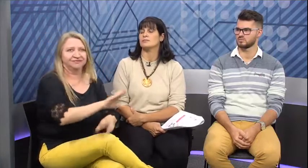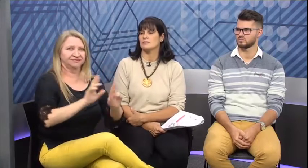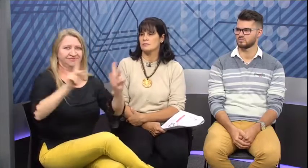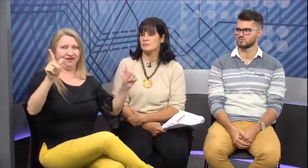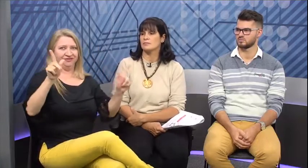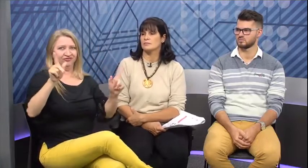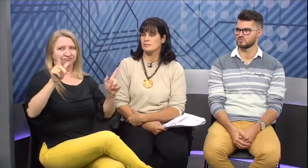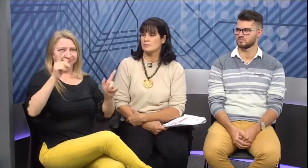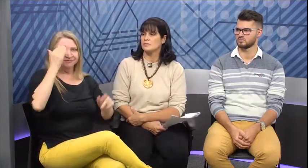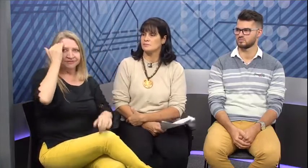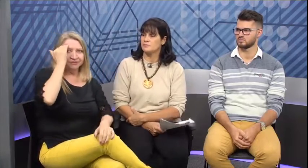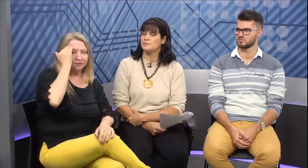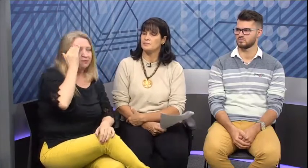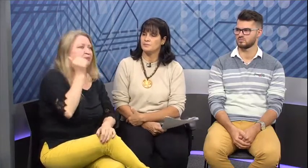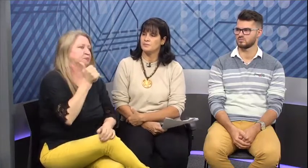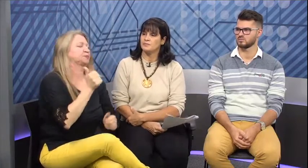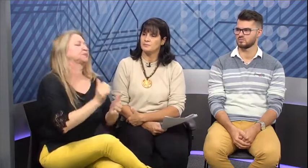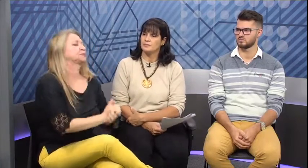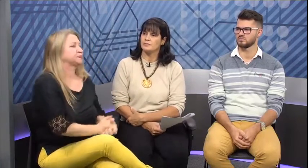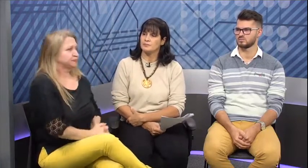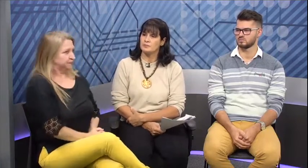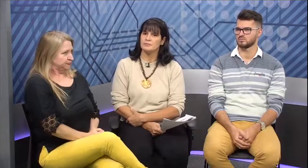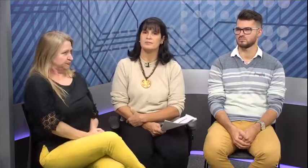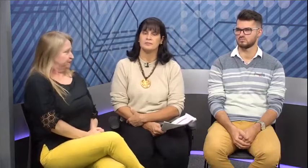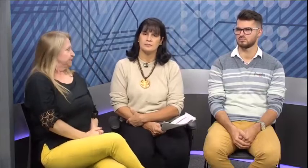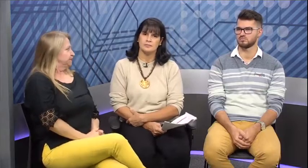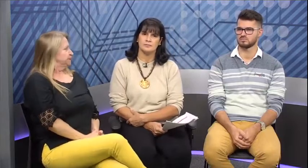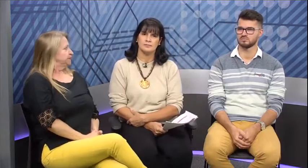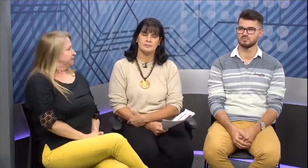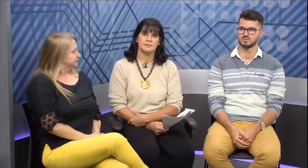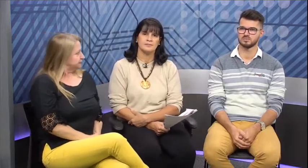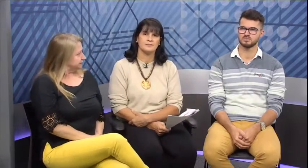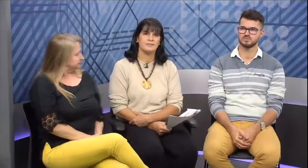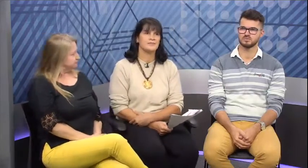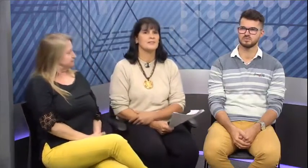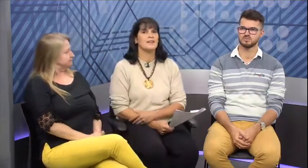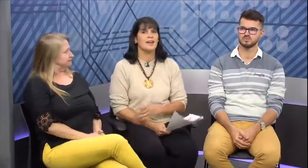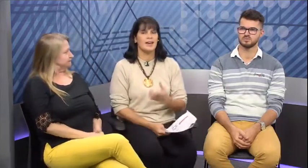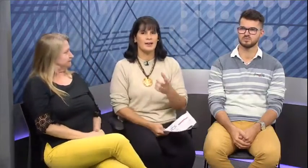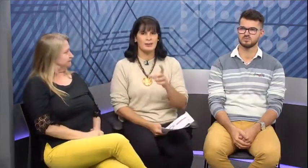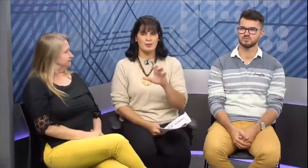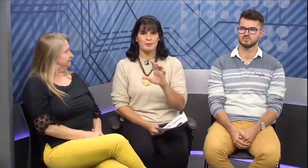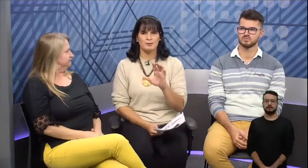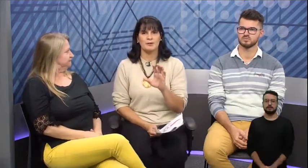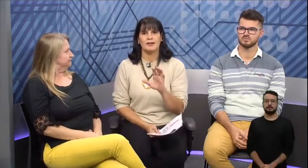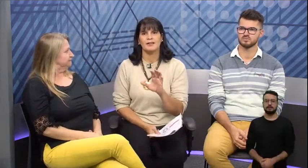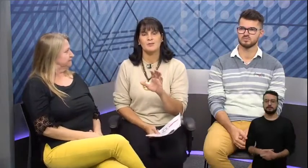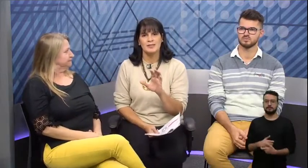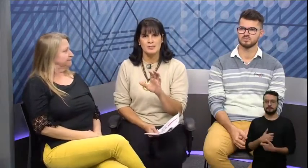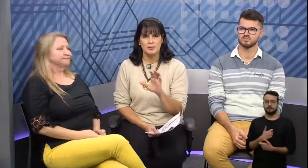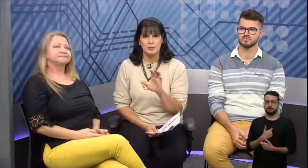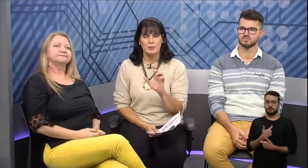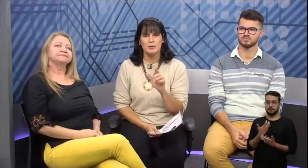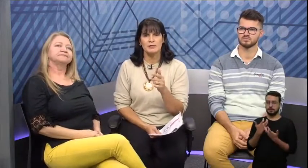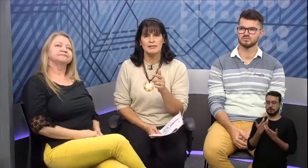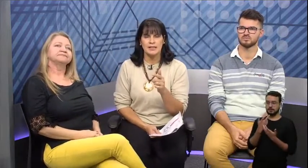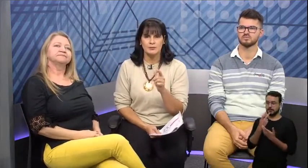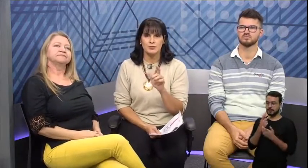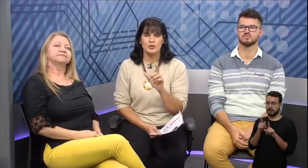muito preocupada. Nós nos preocupamos bastante com as crianças no seu desenvolvimento. Quero chamar a sua atenção também um pouquinho